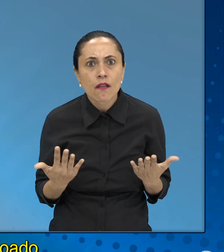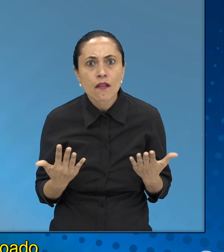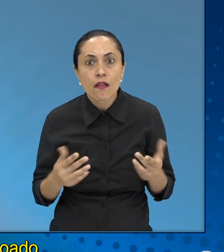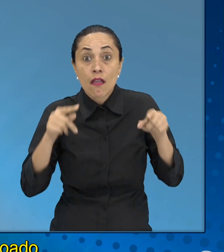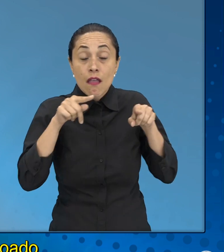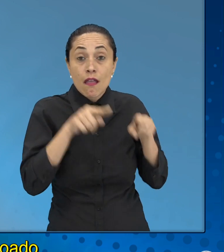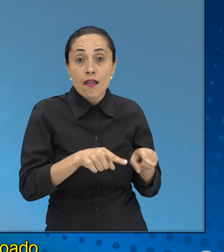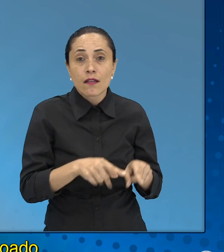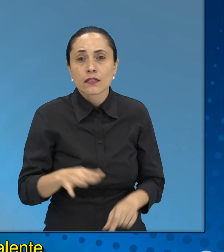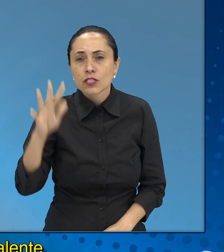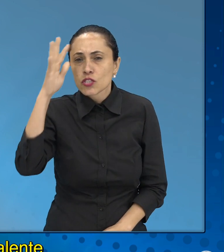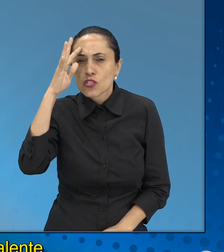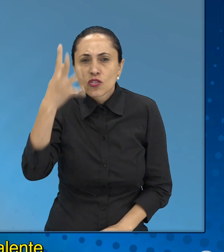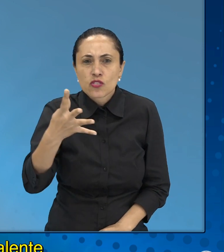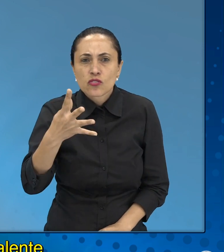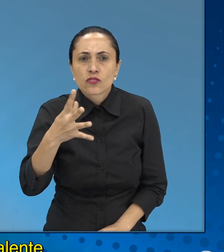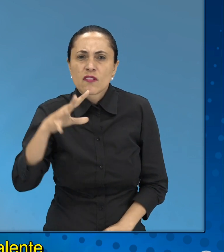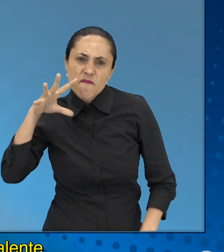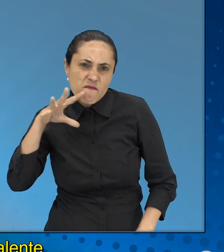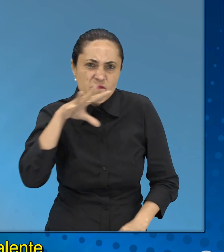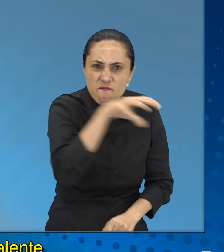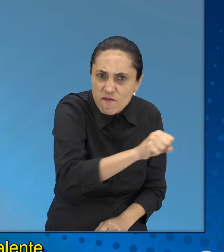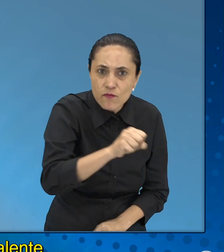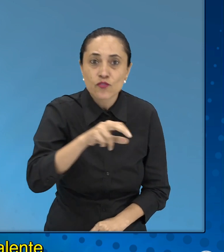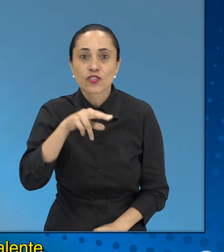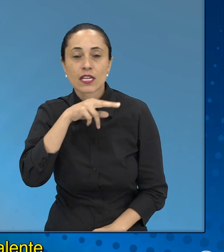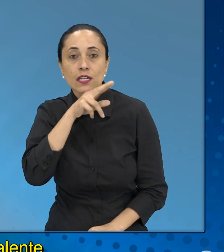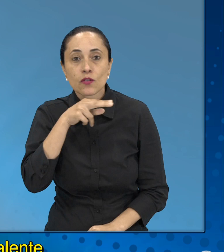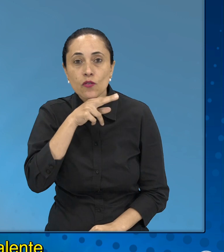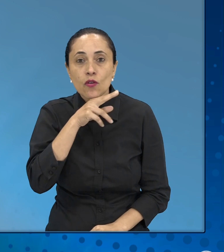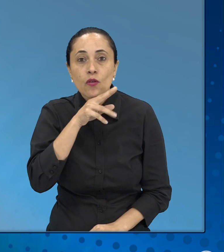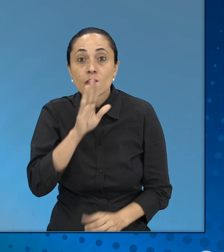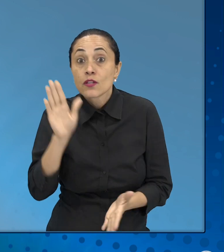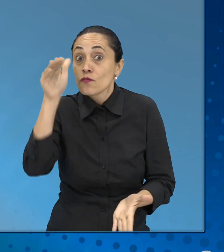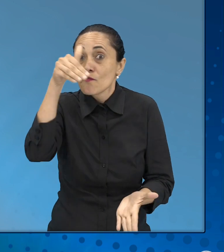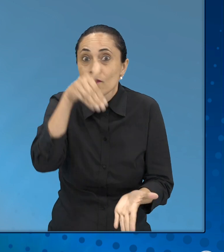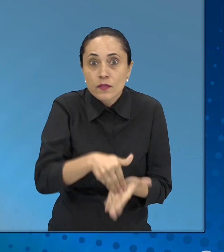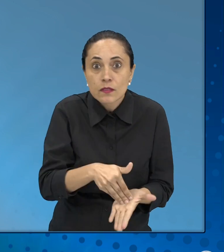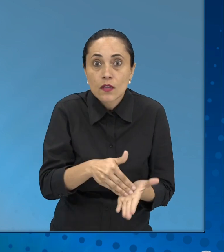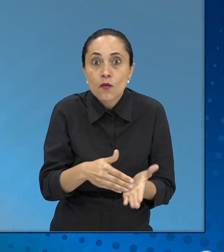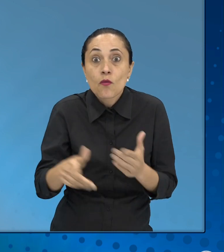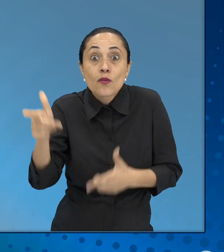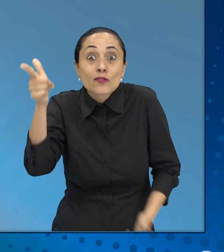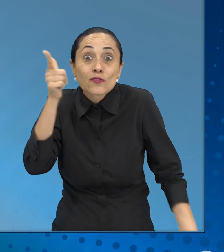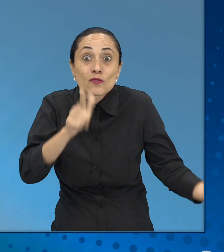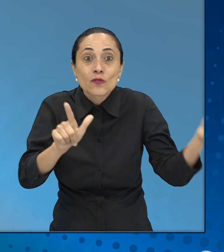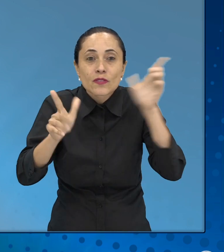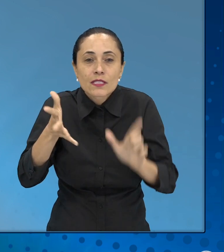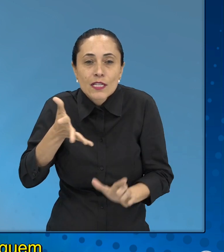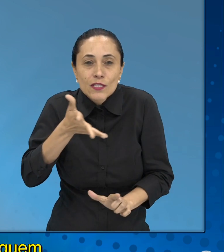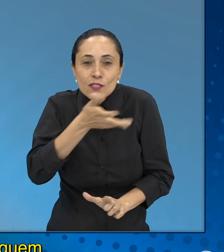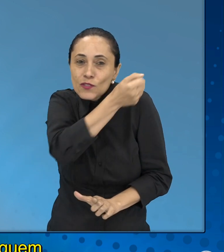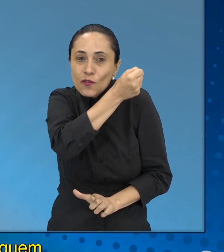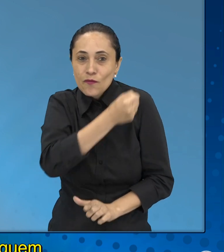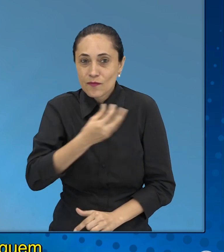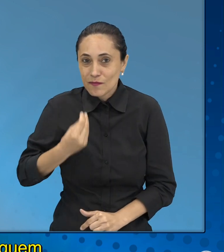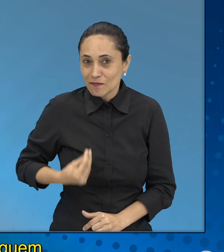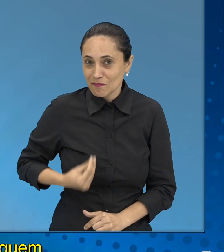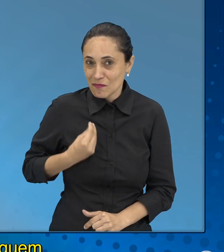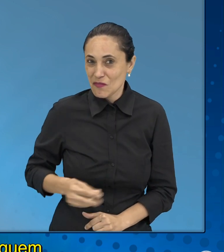aceitam a morte de Tanguena. Com o coração valente, os pequeninos resolvem ir atrás de Nyangarashena